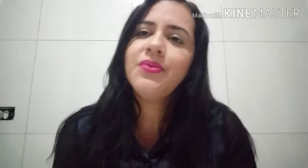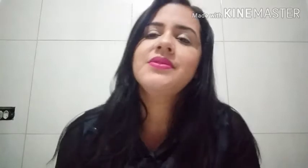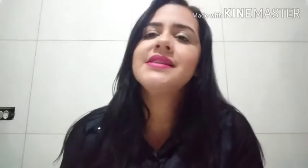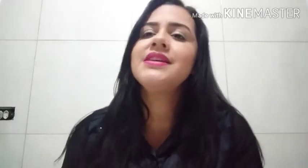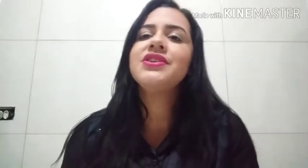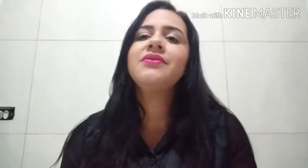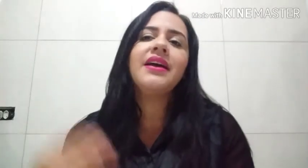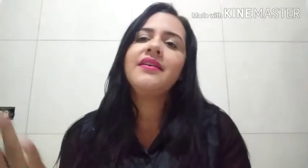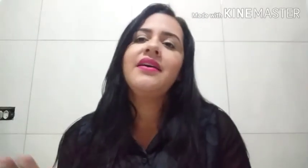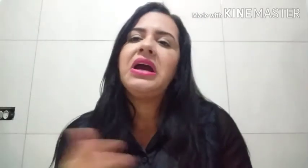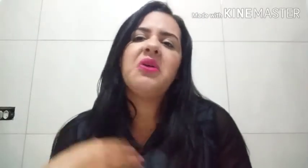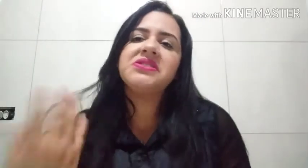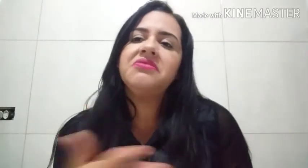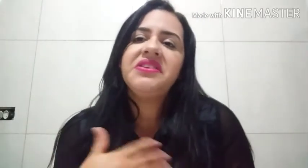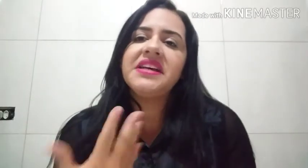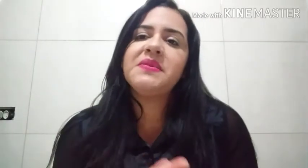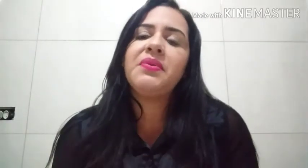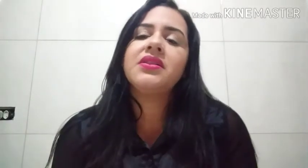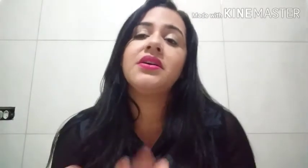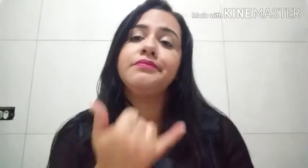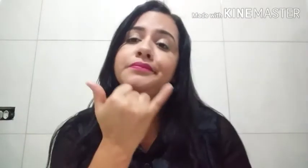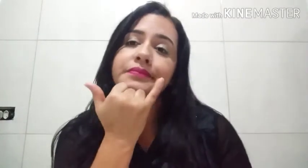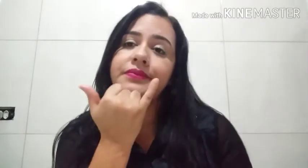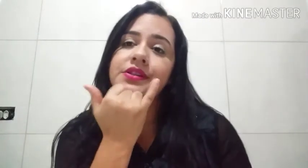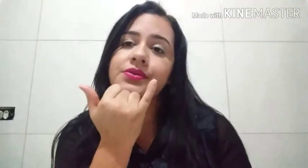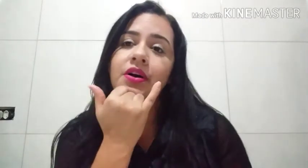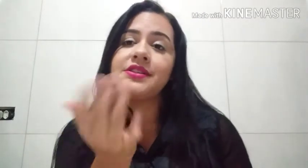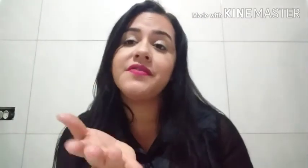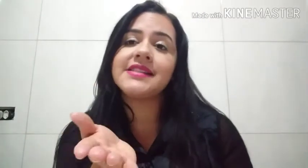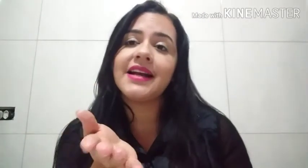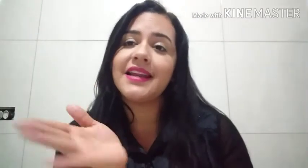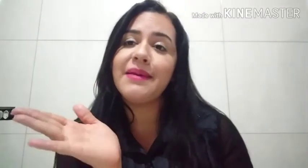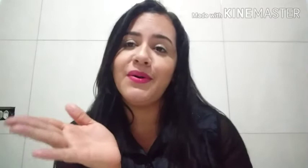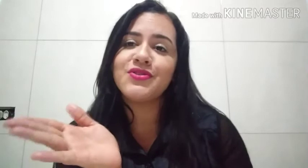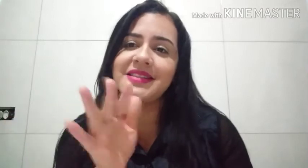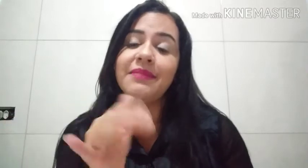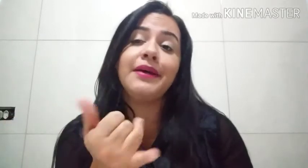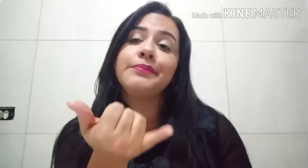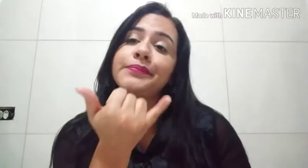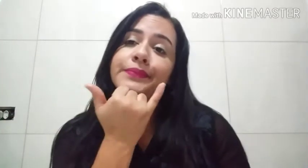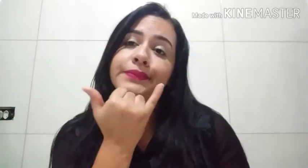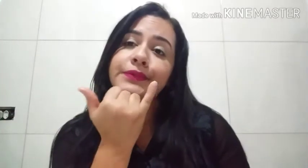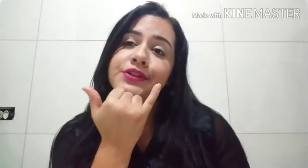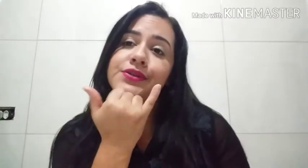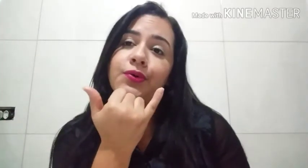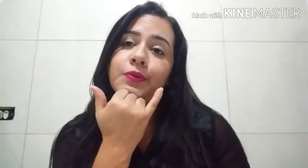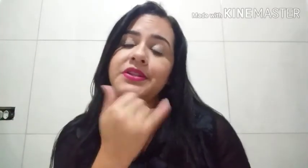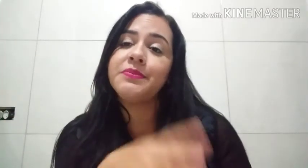sem sentido, né? É como se eu não tivesse me importando. Desculpa. Se eu fizer essa cara de deboche, um exemplo, né? Desculpa, tipo, eu tô